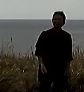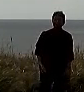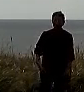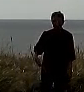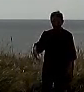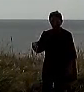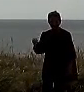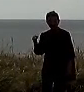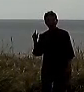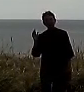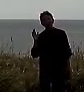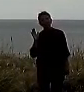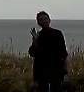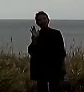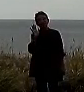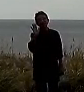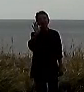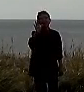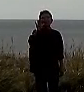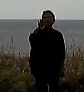いつかあなたに